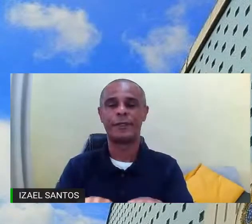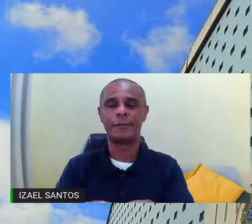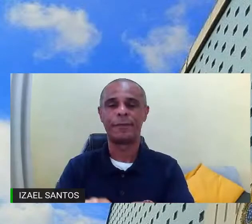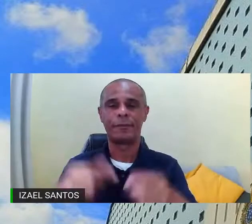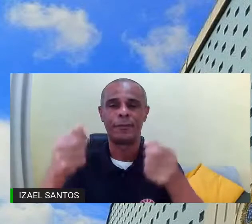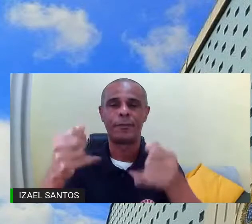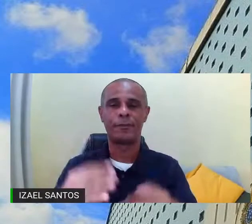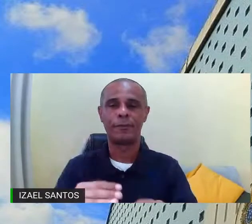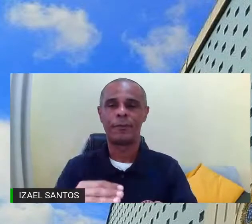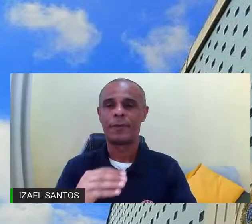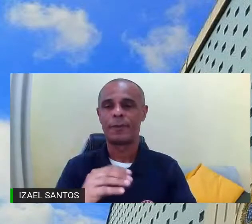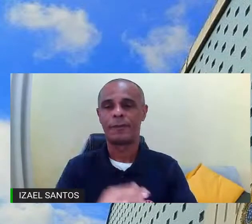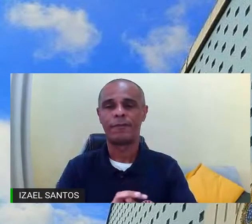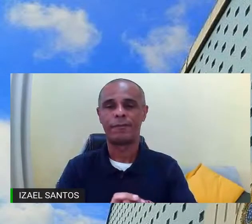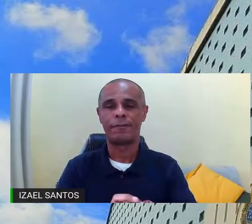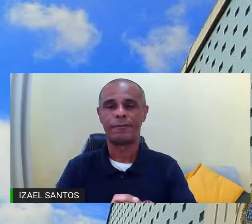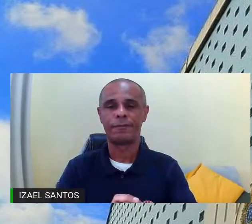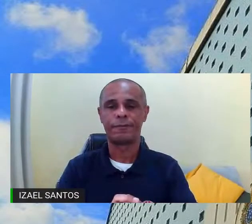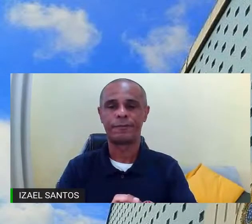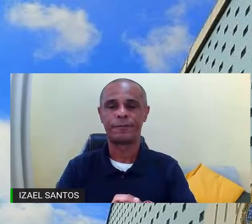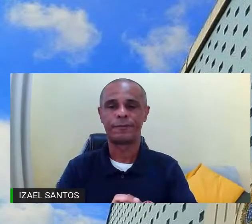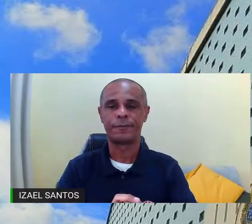social, é moral e ideológica,